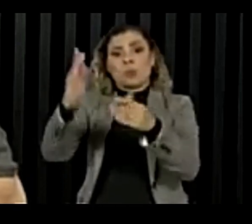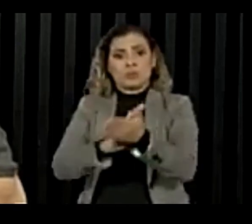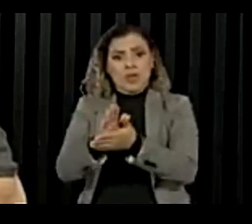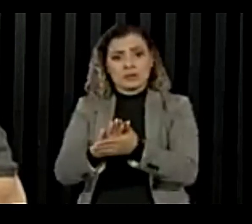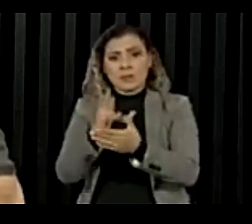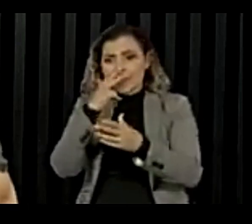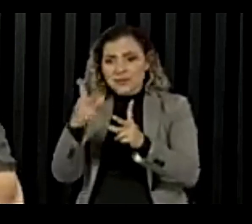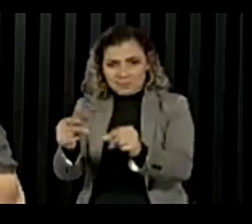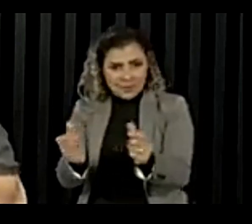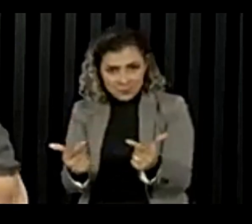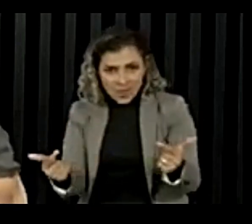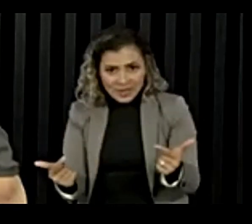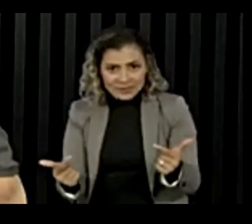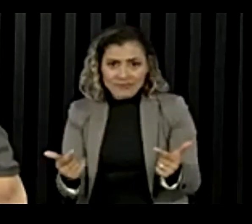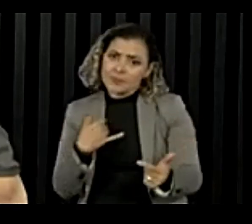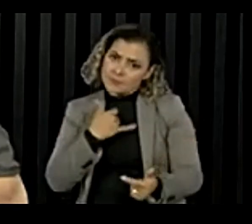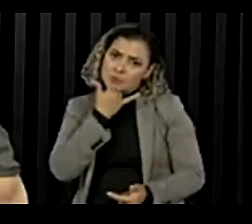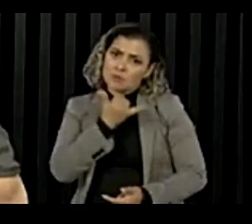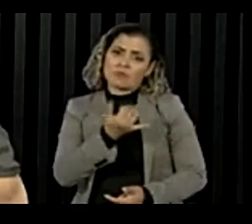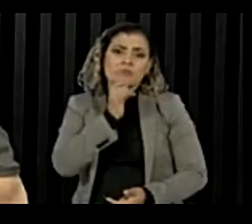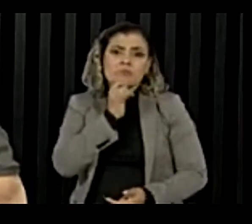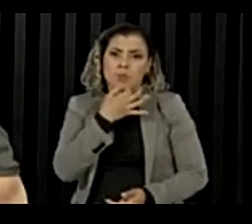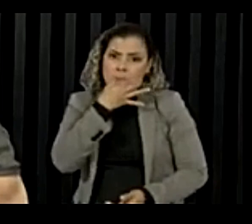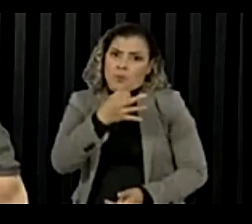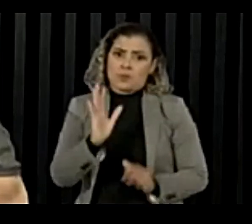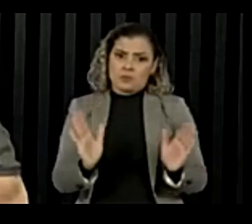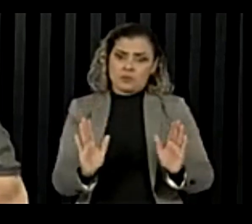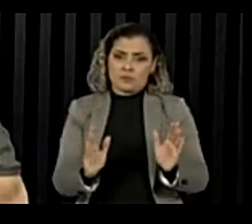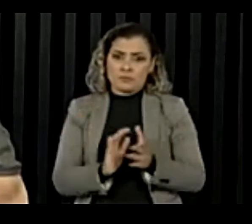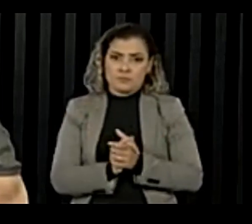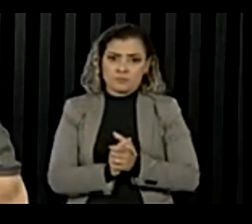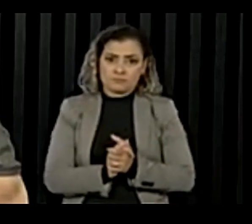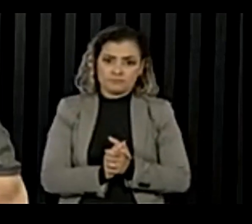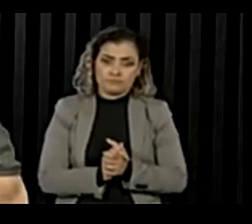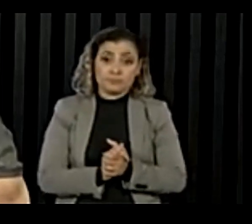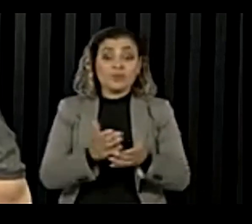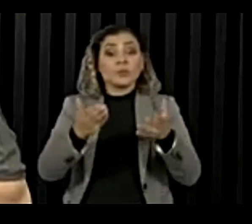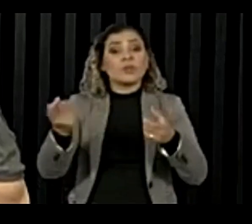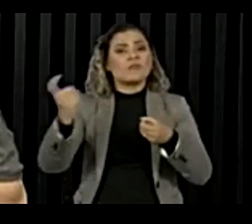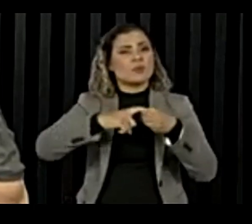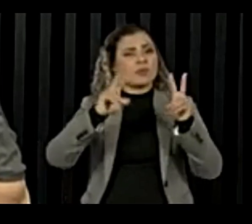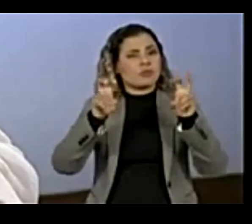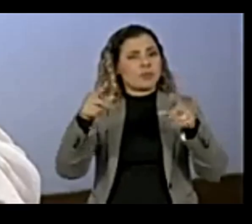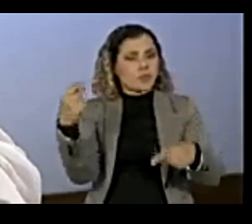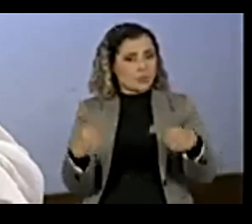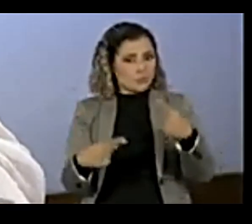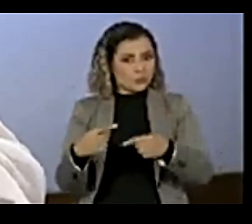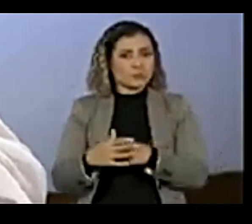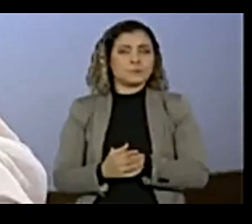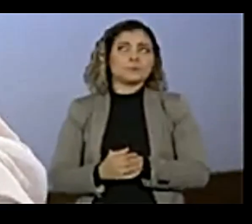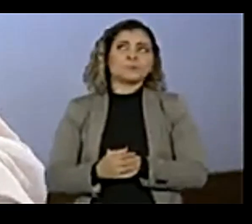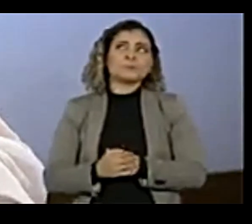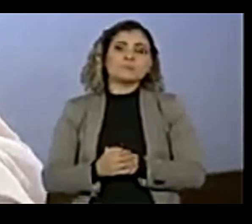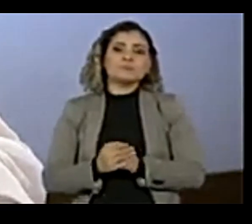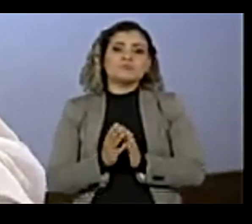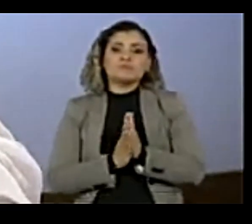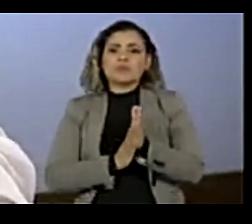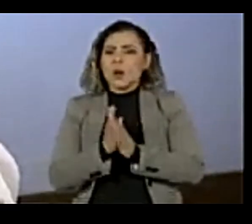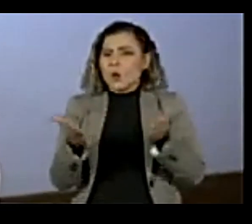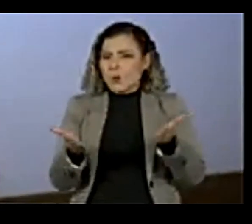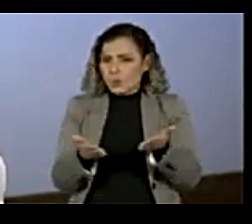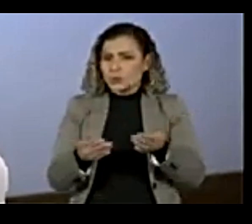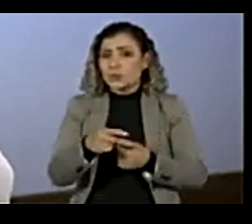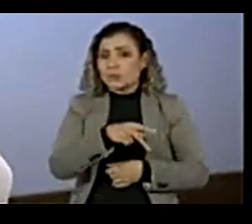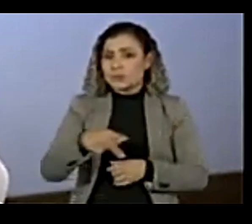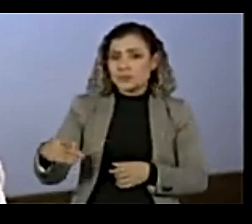existe. Essa é a minha visão. Felipe, eu queria voltar ao tema da política. O atual presidente